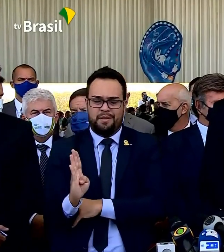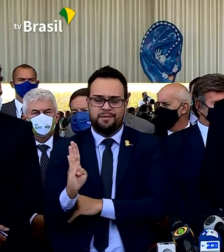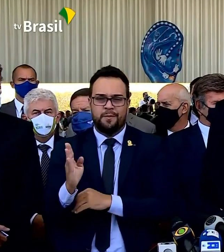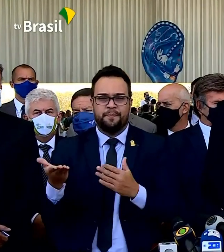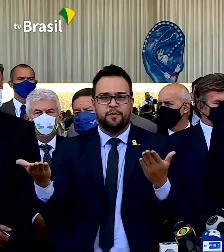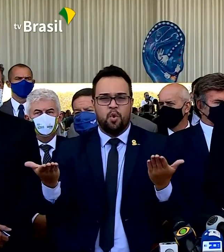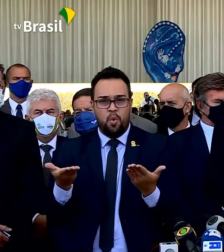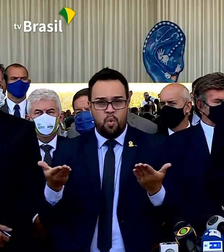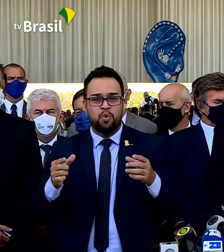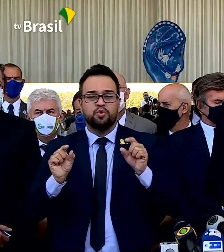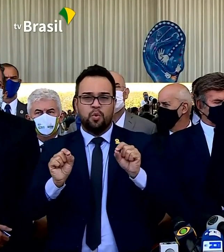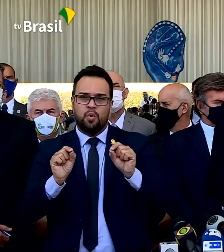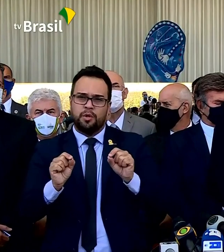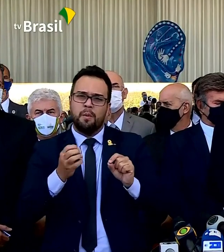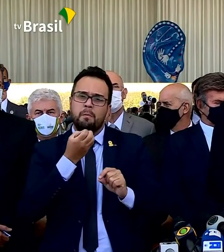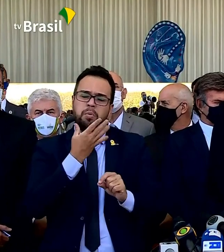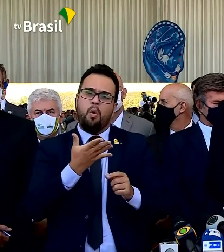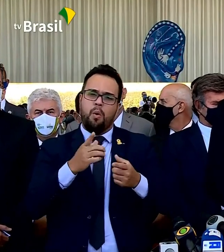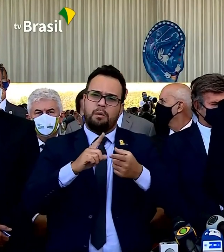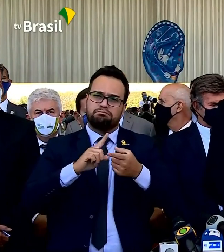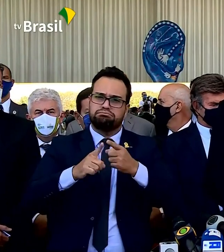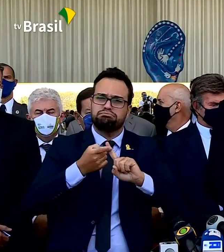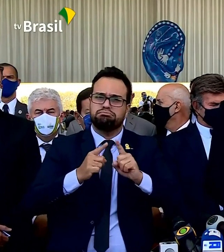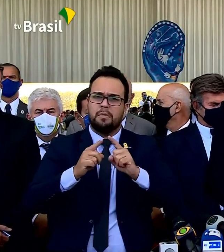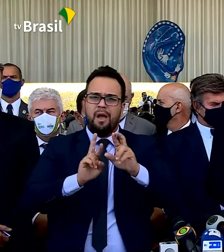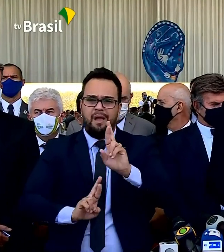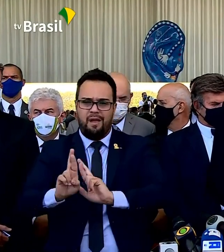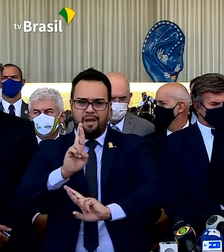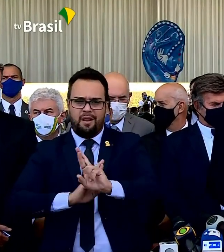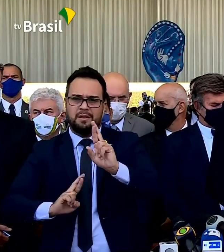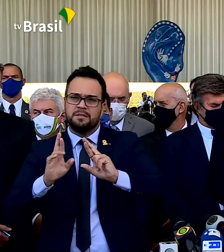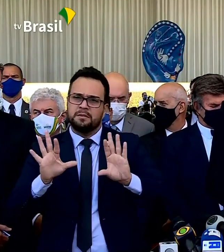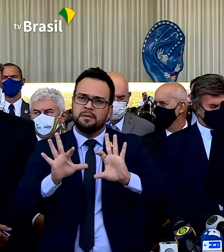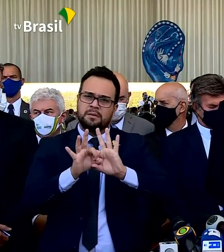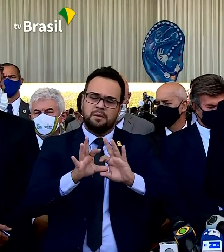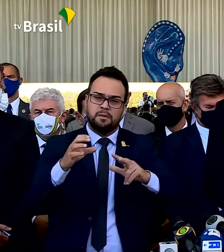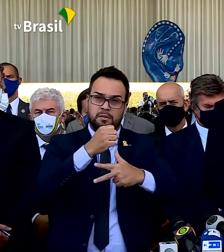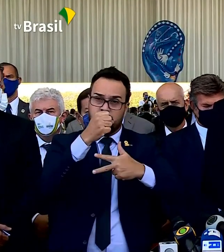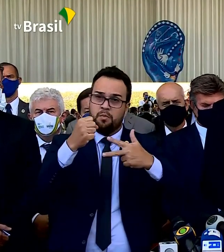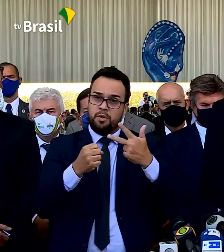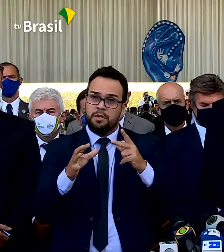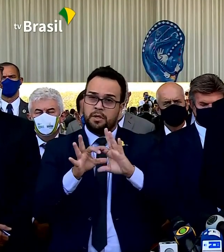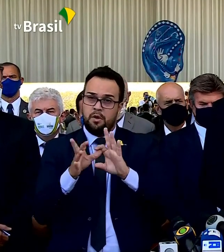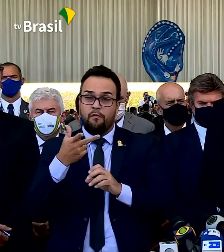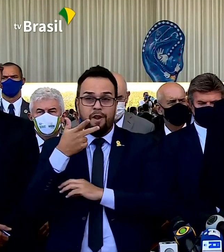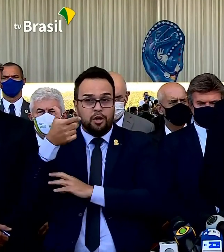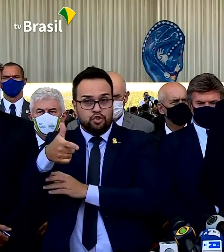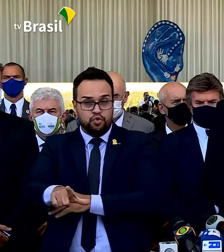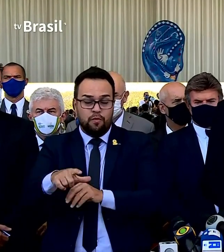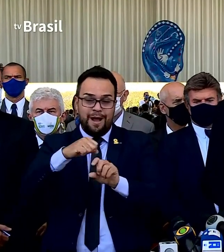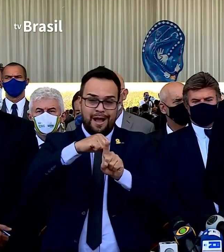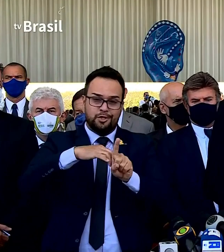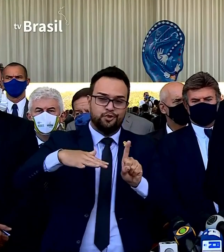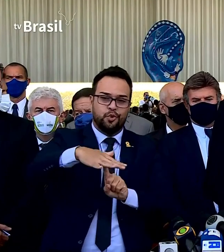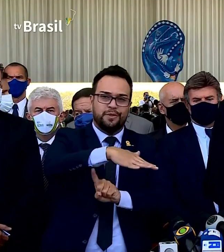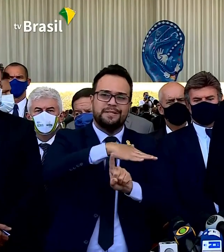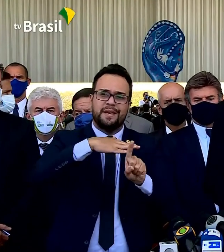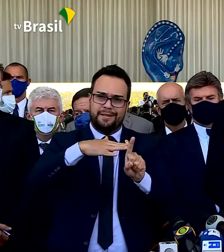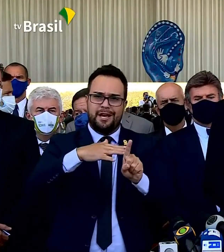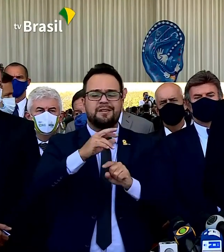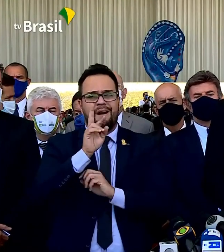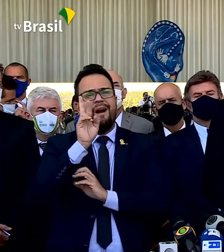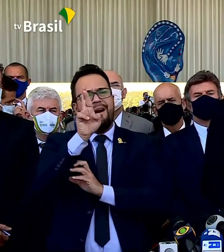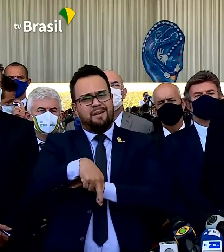de civilidade, de boa relação, de harmonia entre os poderes, num momento que, repito, a sociedade, com toda a